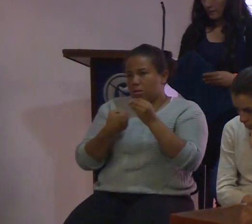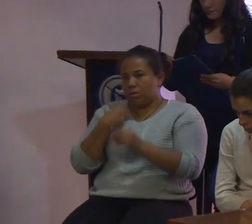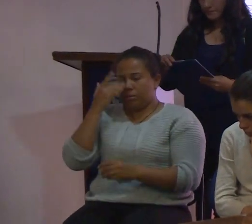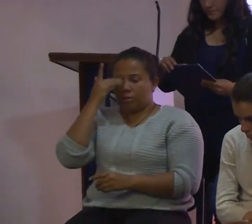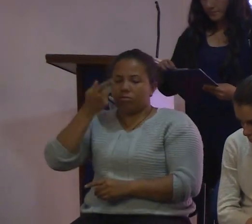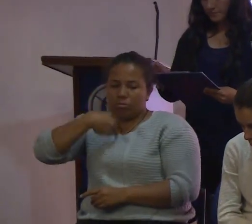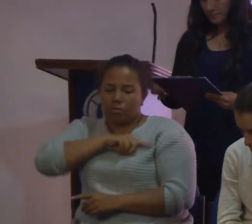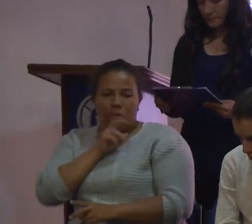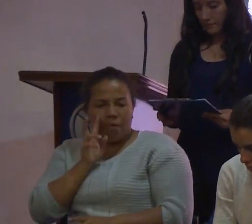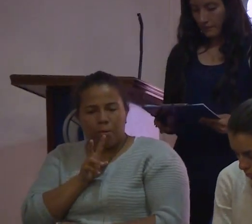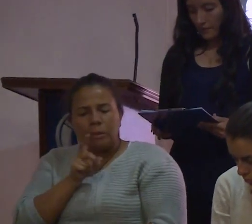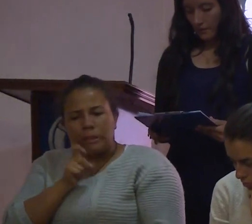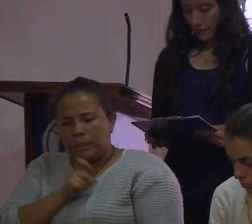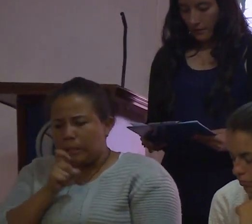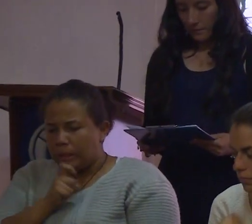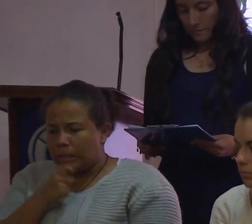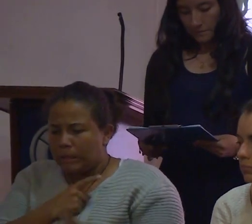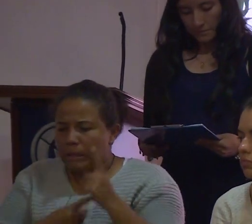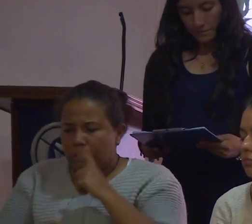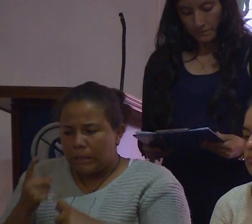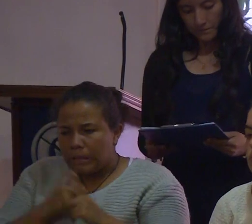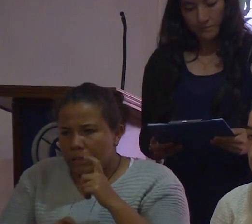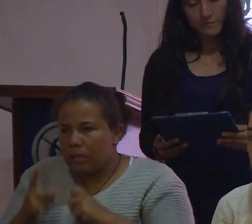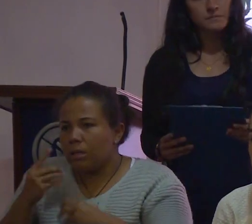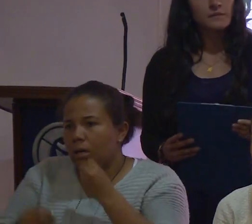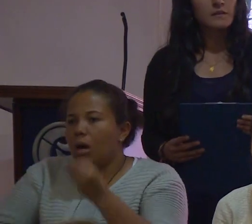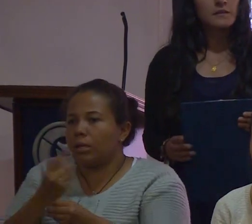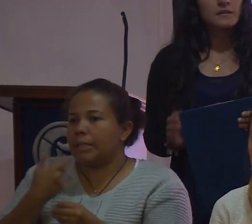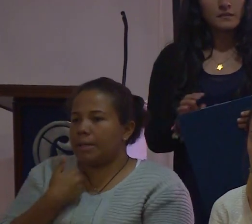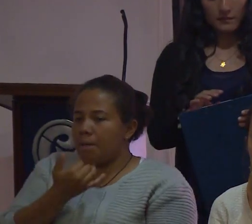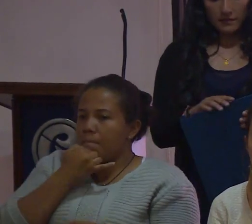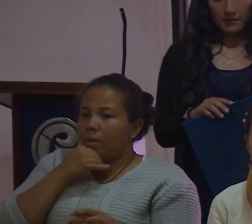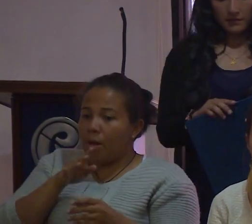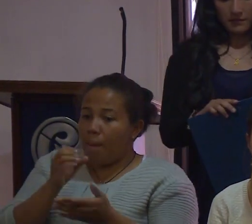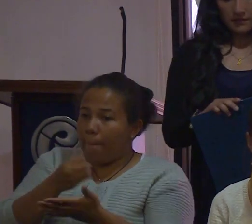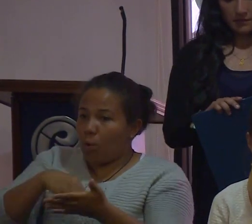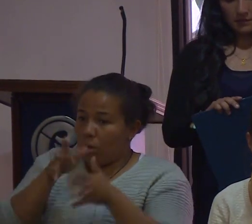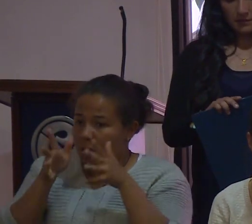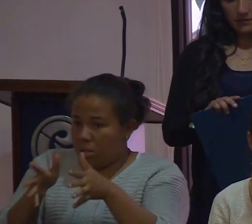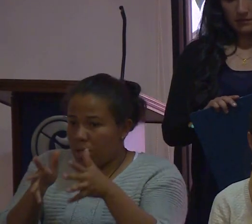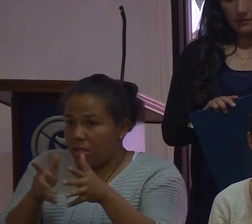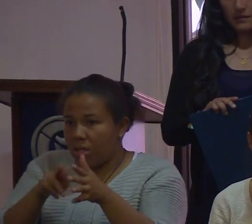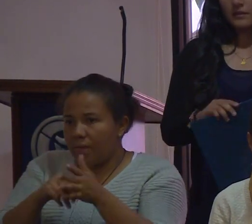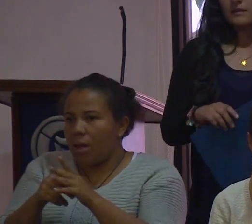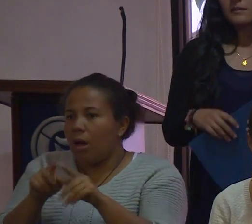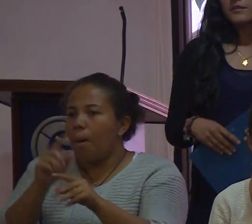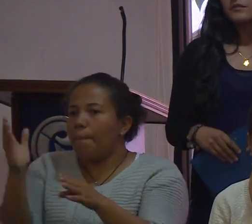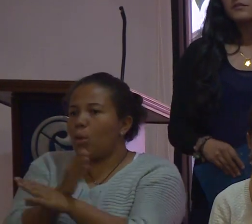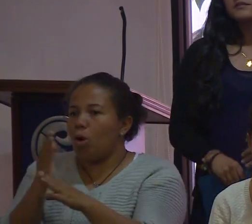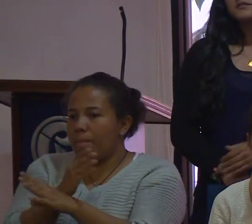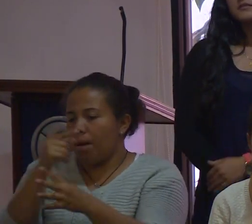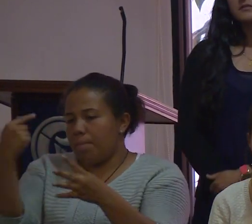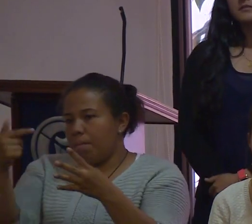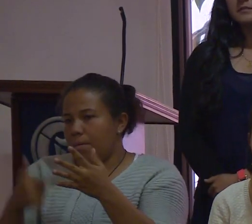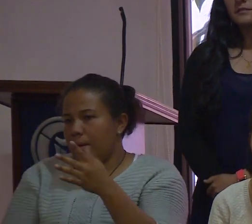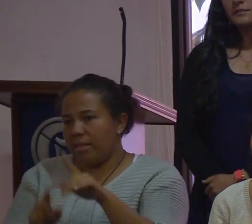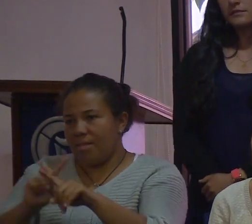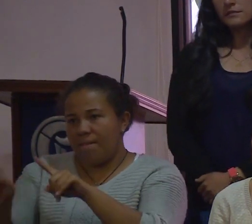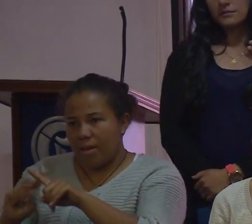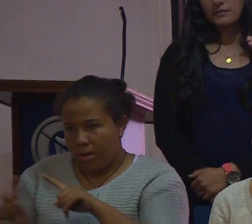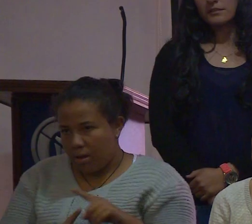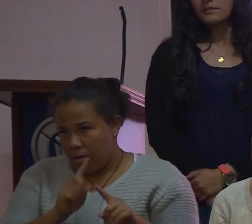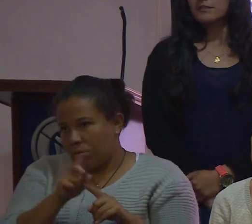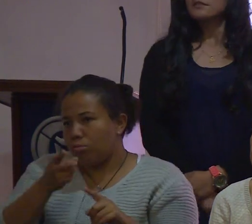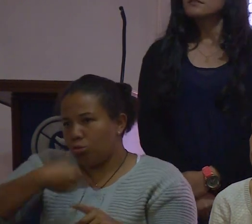necesidad también que en la enseñanza de la biología hay diferentes problemáticas, ¿no? Que se